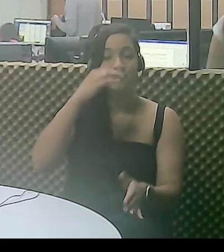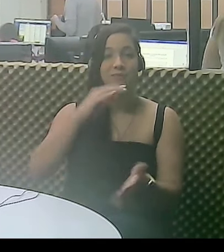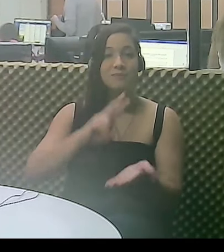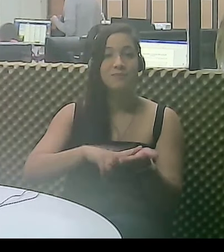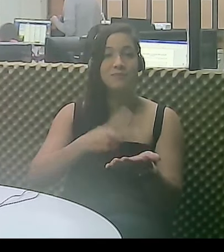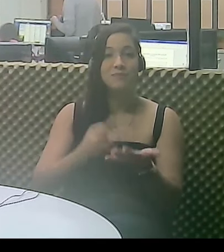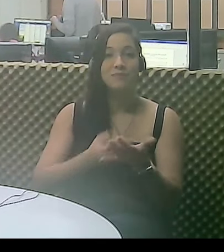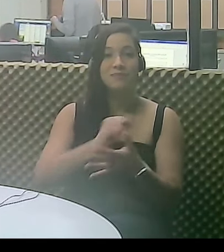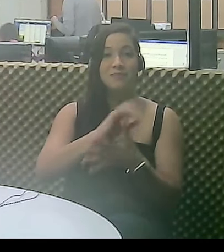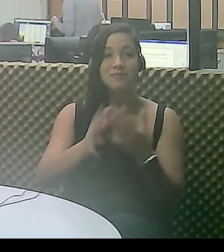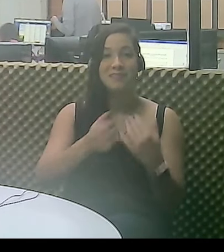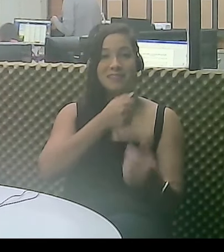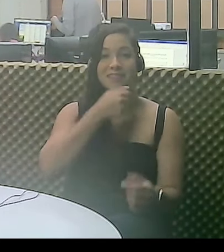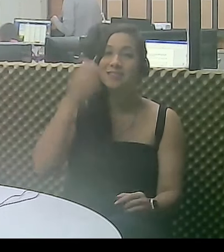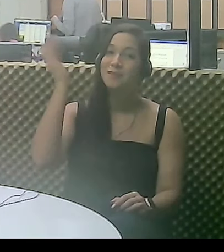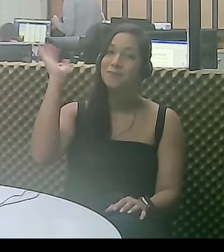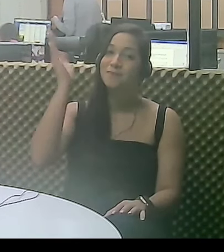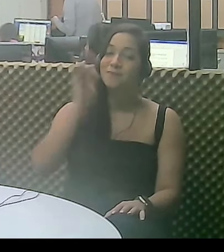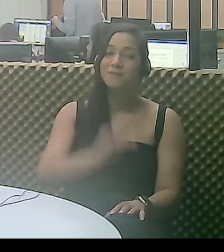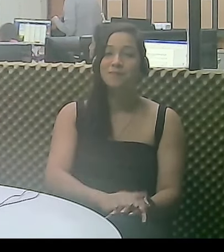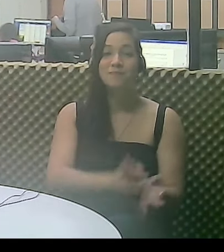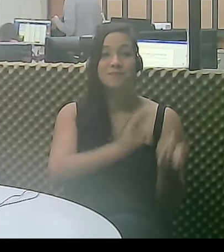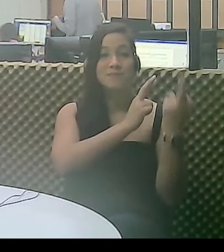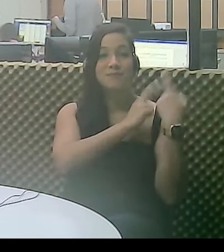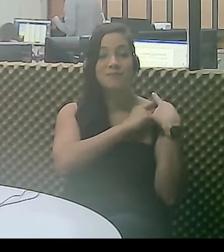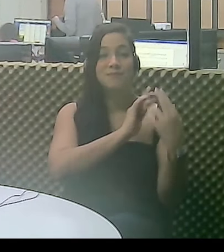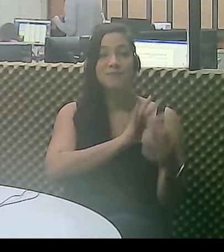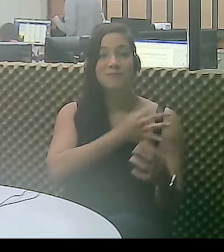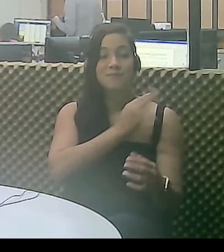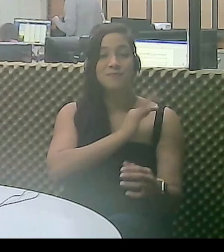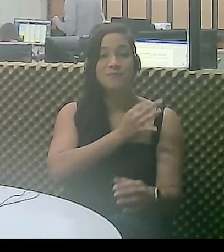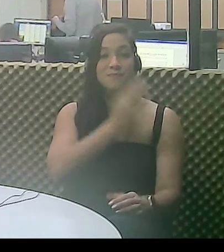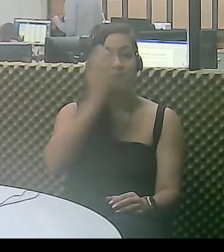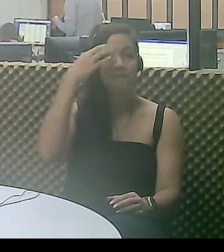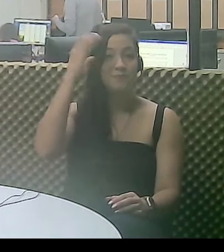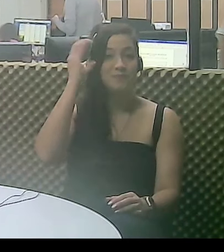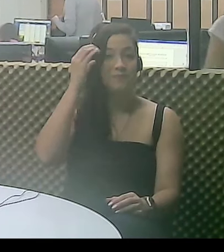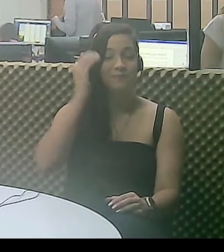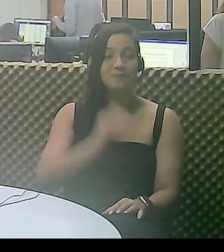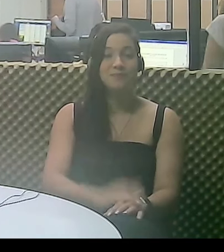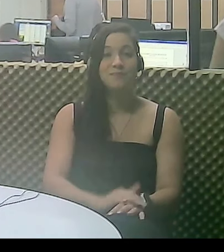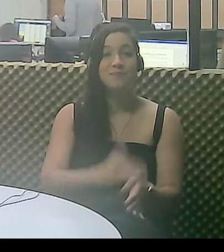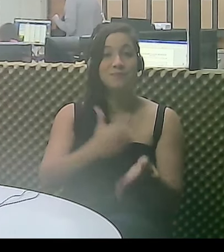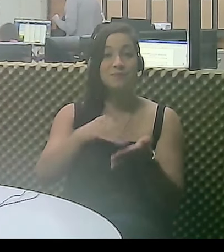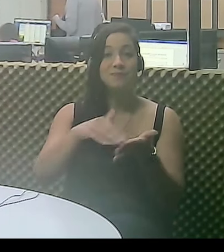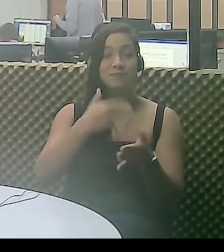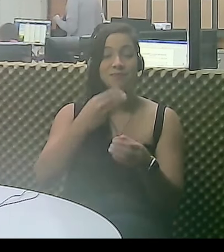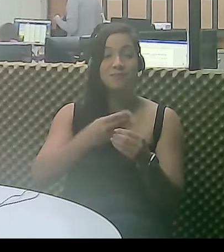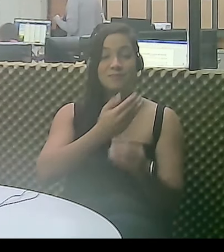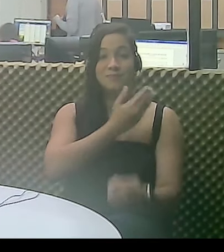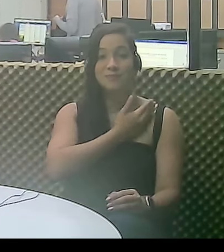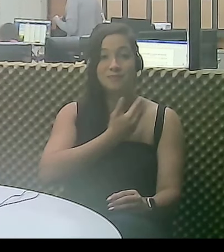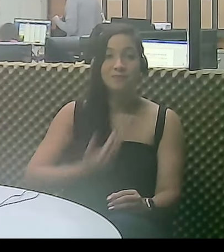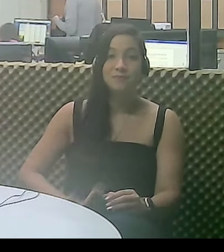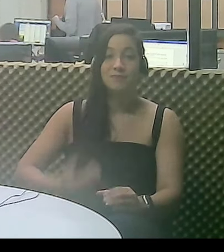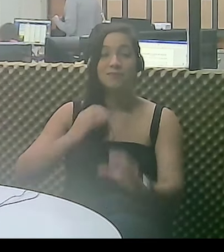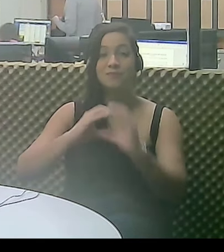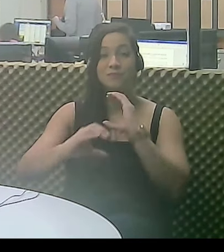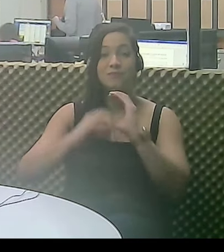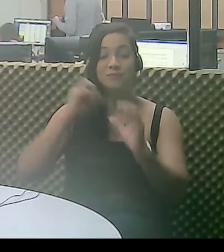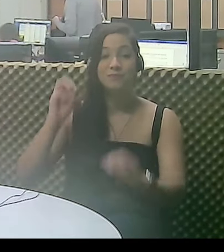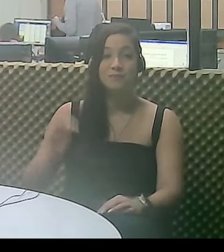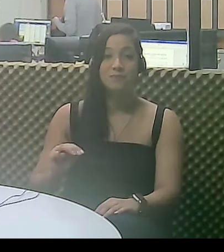Aires. Tradução em Libras, Amanda Valentim. Responsável técnico, Cristiano Silva. Secretário Municipal de